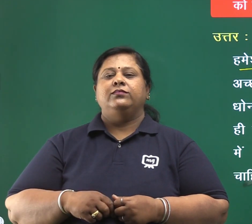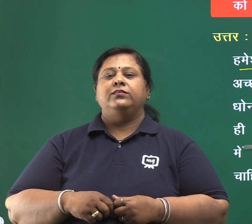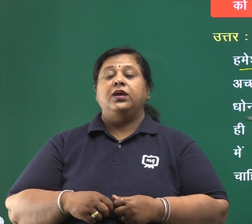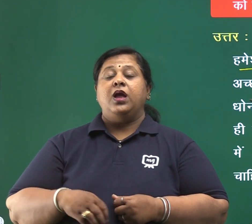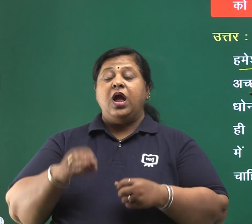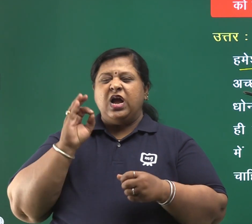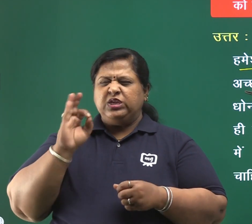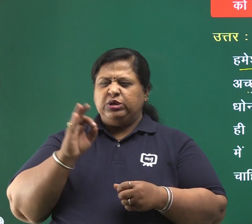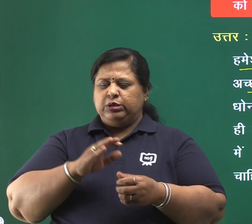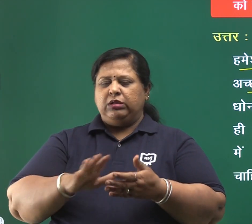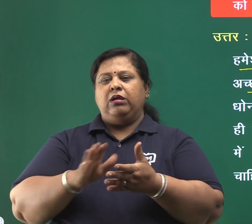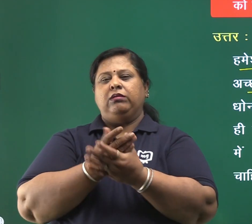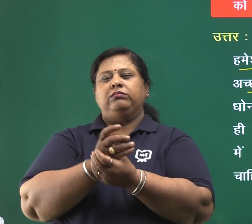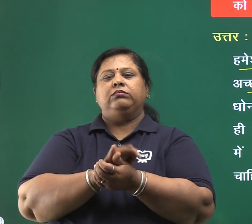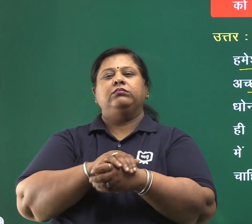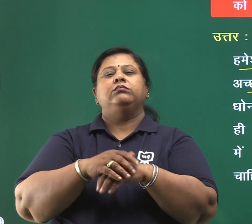अच्छी तरह